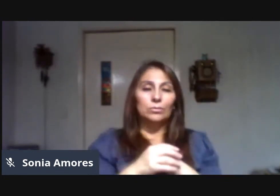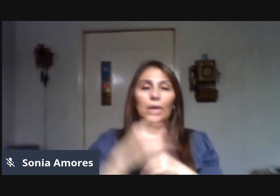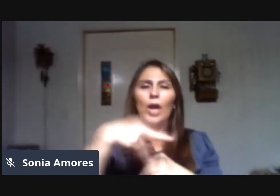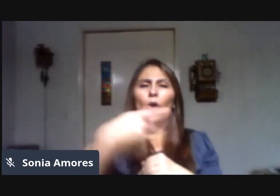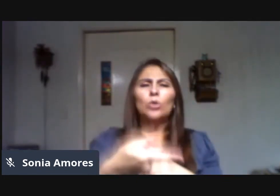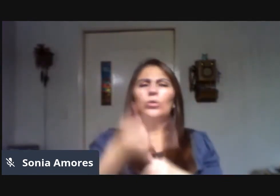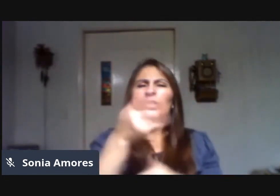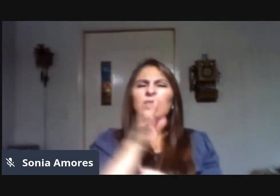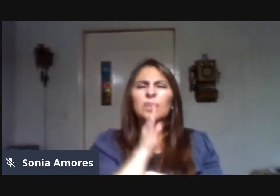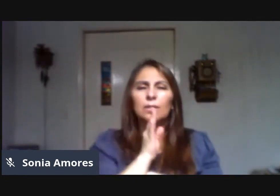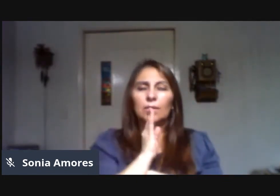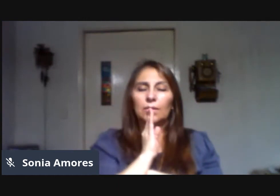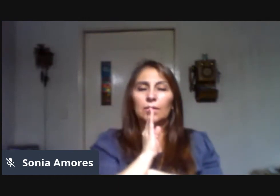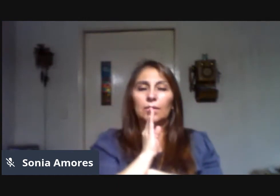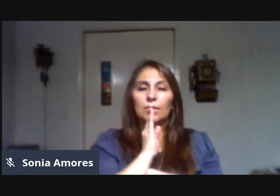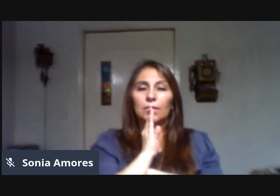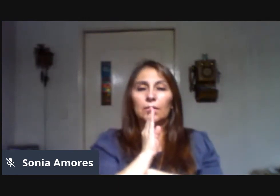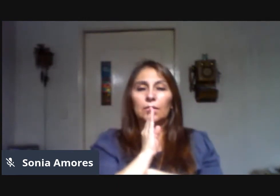hablando